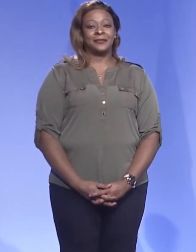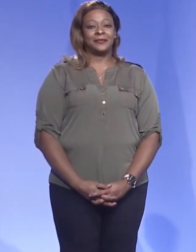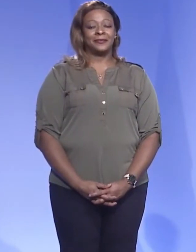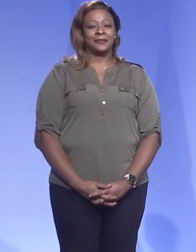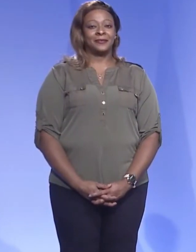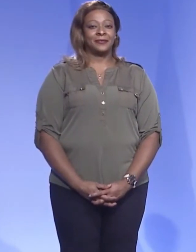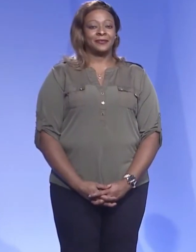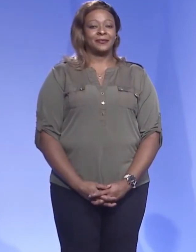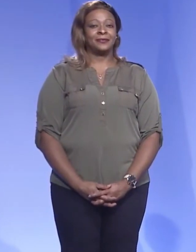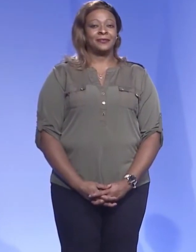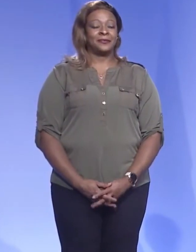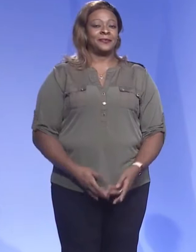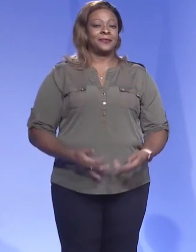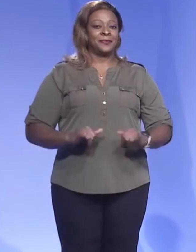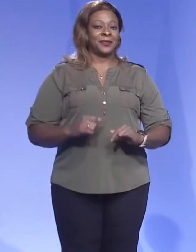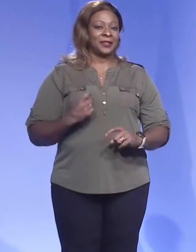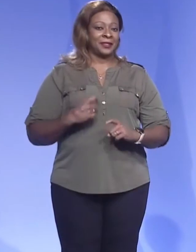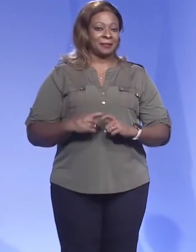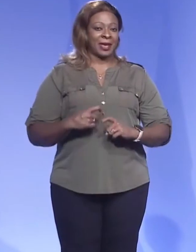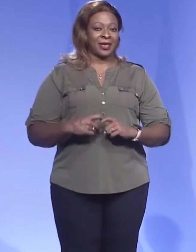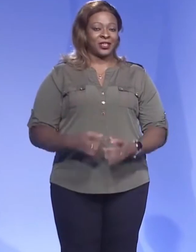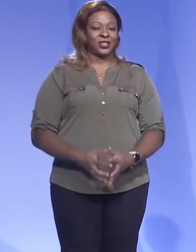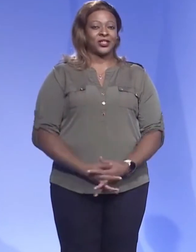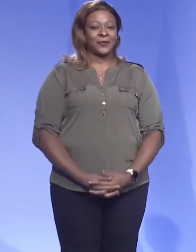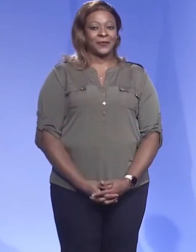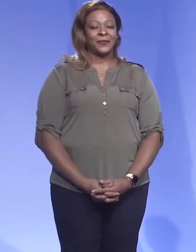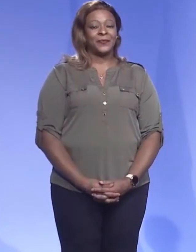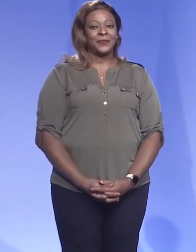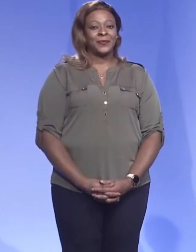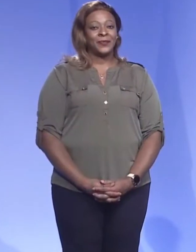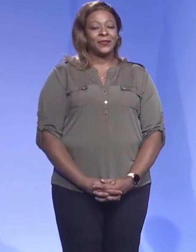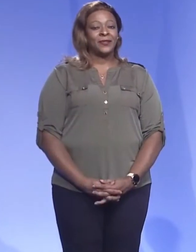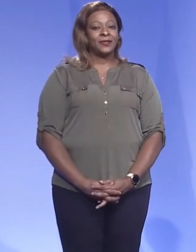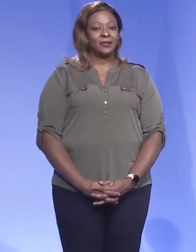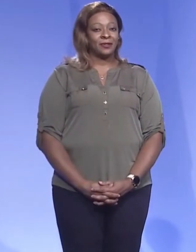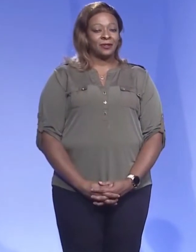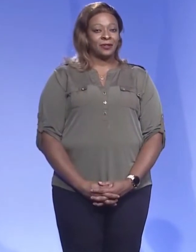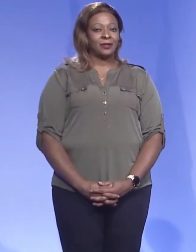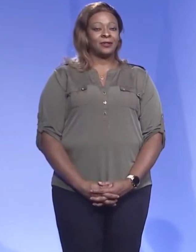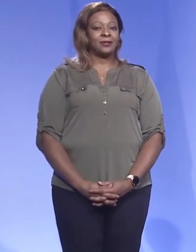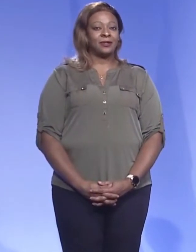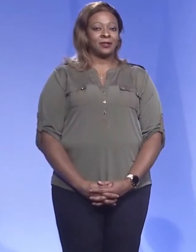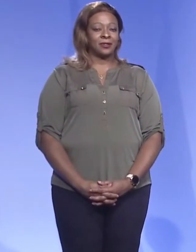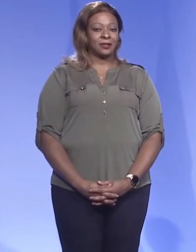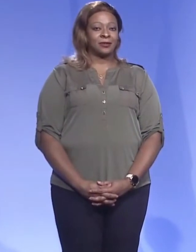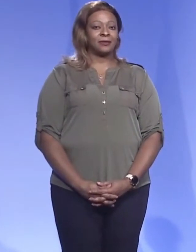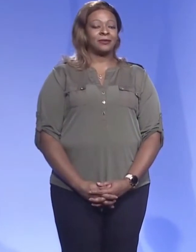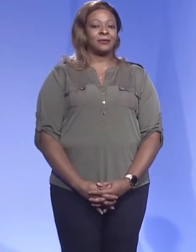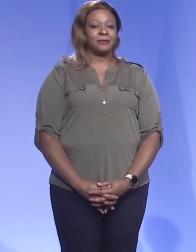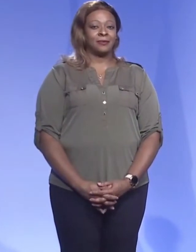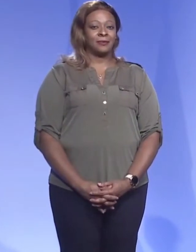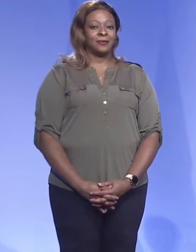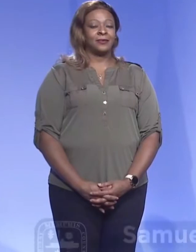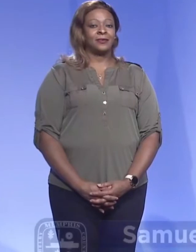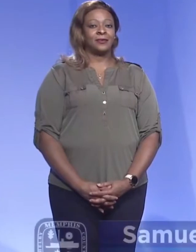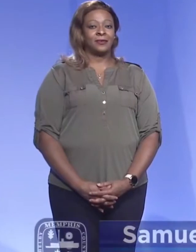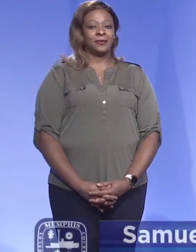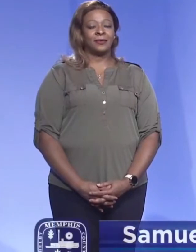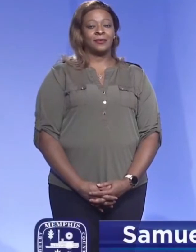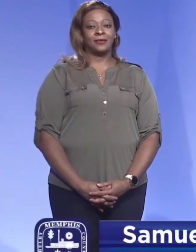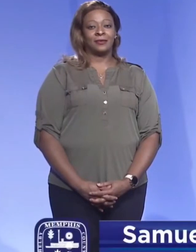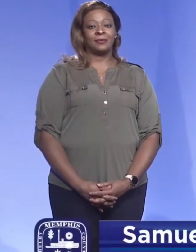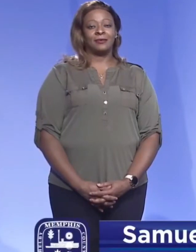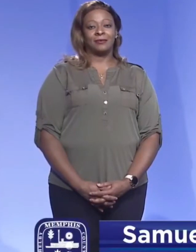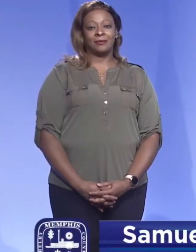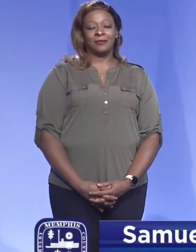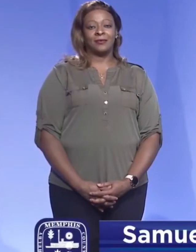pueda hacerse el test del virus del coronavirus. Esto va a ser este fin de semana, el 19 de septiembre, de 8 de la mañana a 1 de la